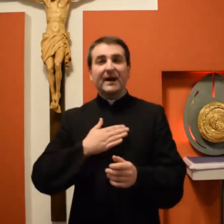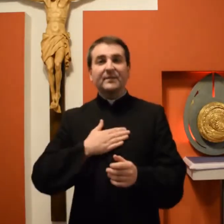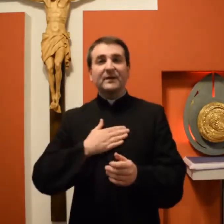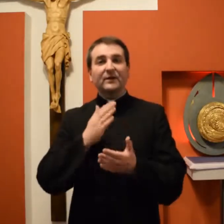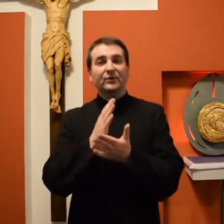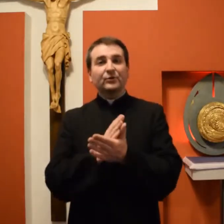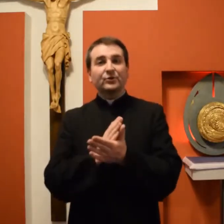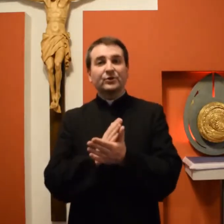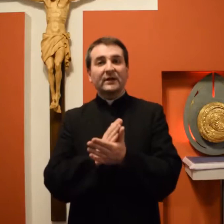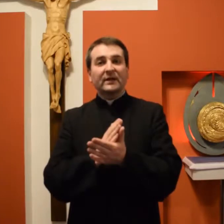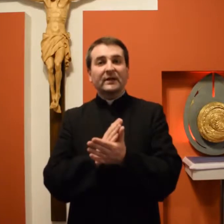mamy już